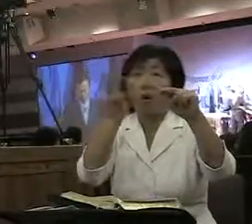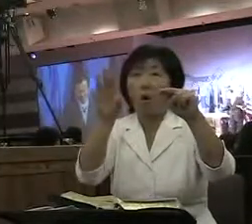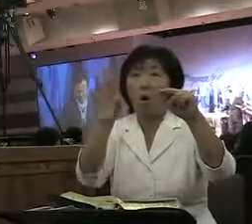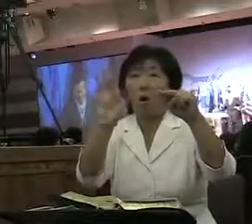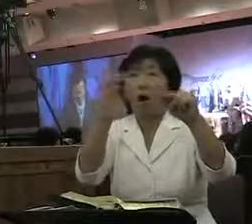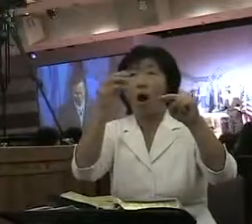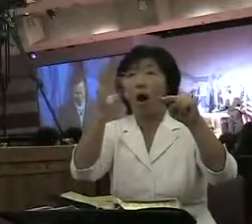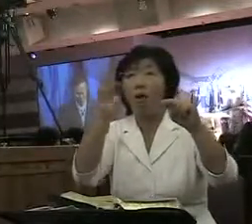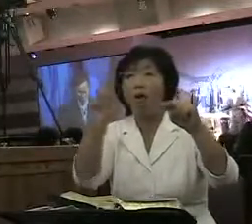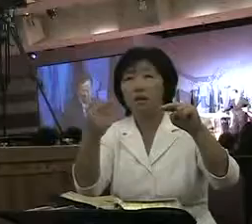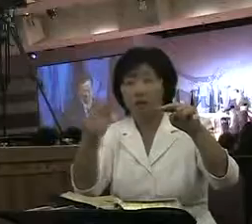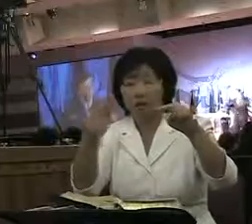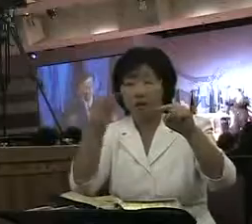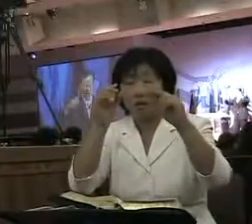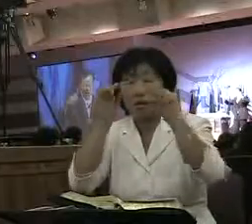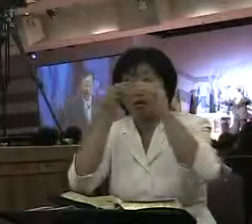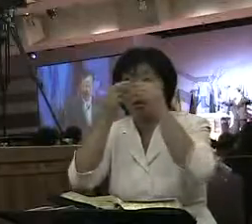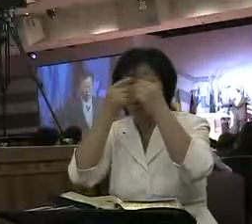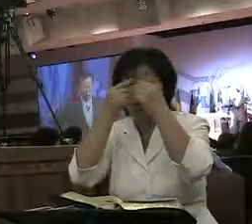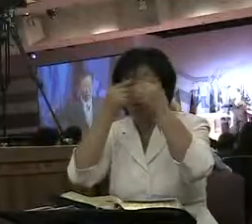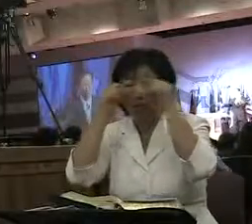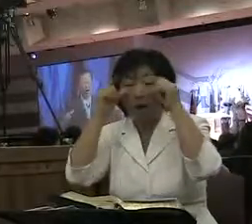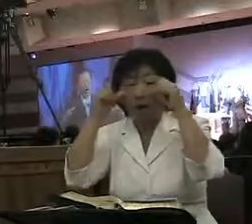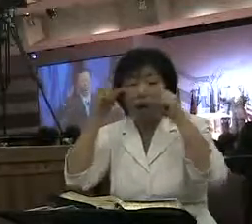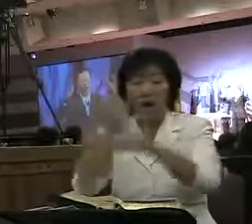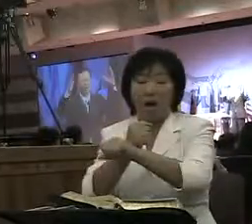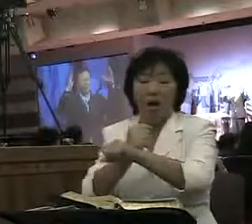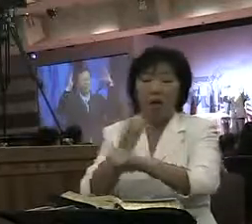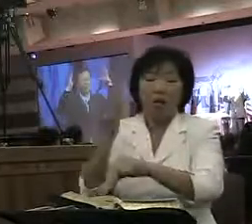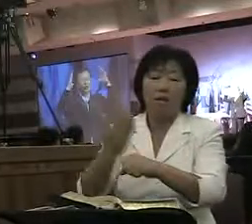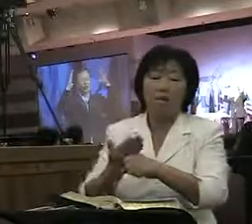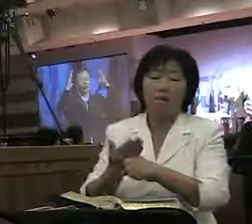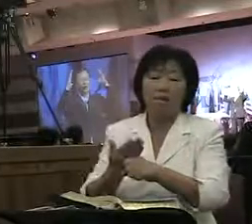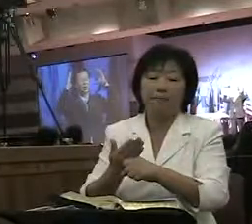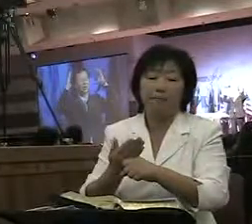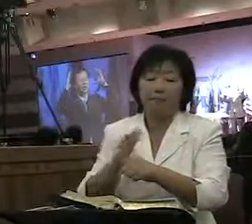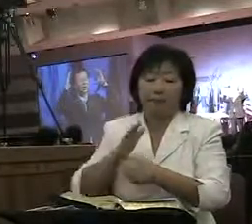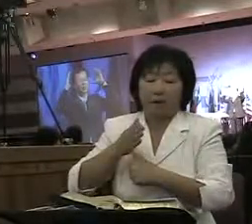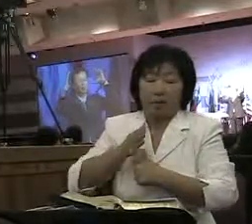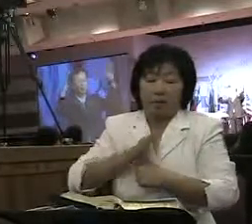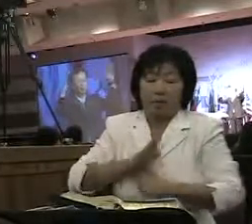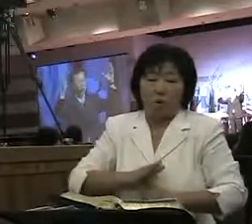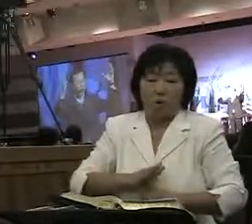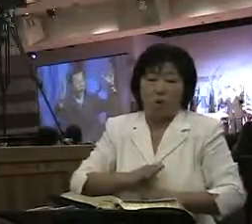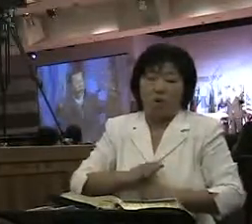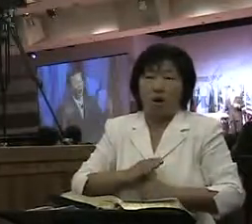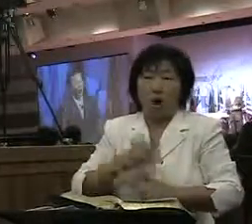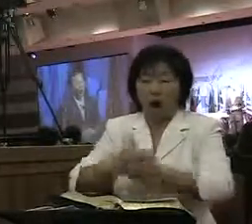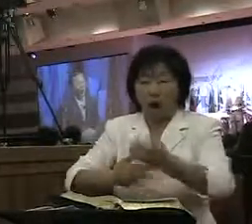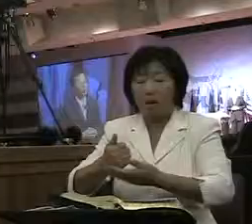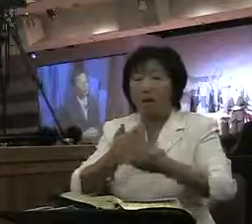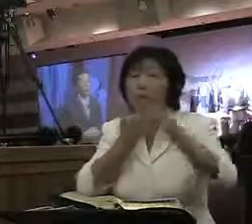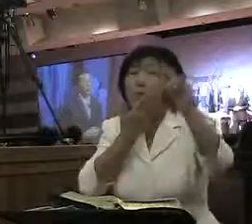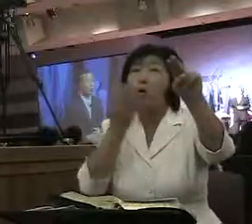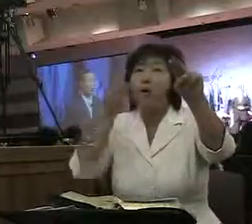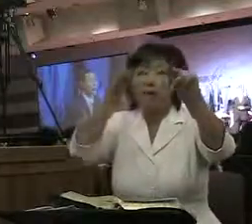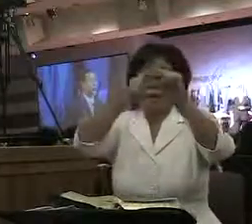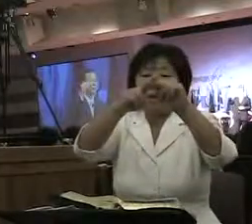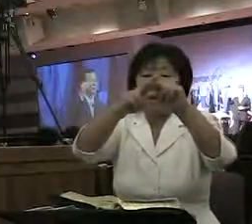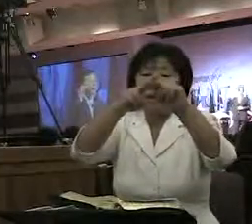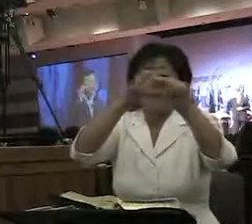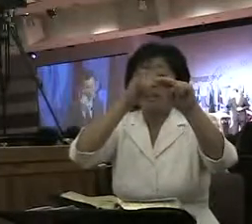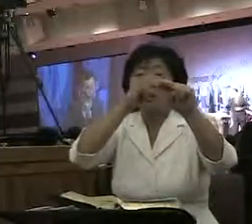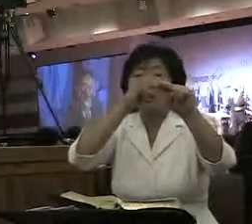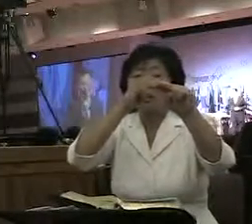우리의 문제와 상황을 극복하여 뛰어넘어 하나님 보좌 위에 앉아 계신 하나님을 볼 수 있도록 역사해 주시기를